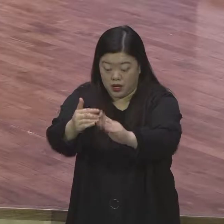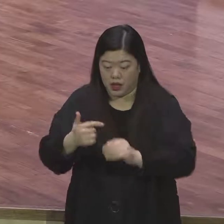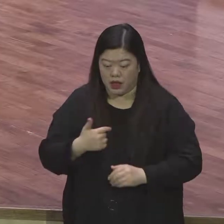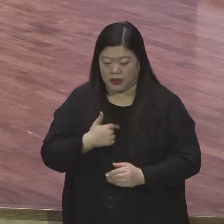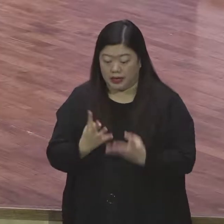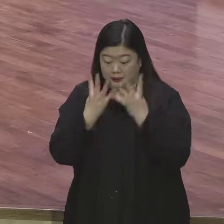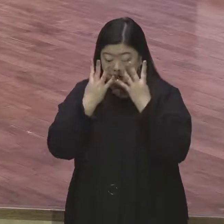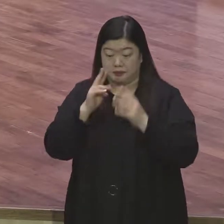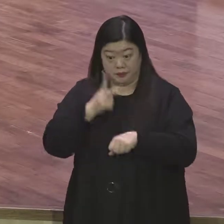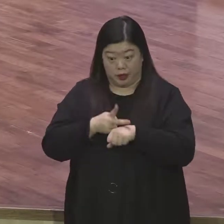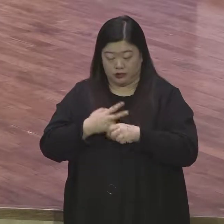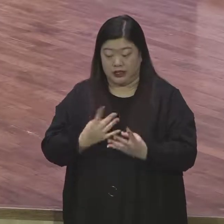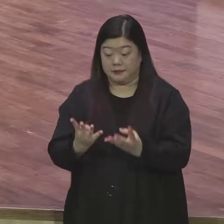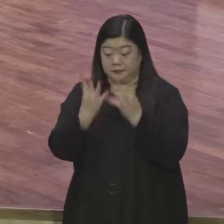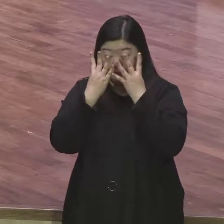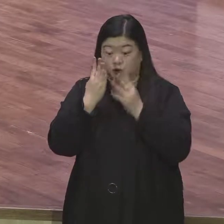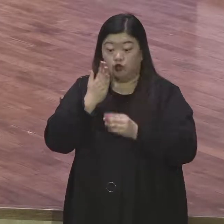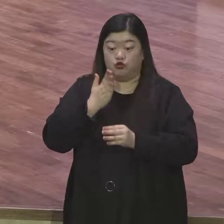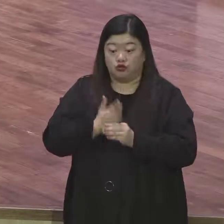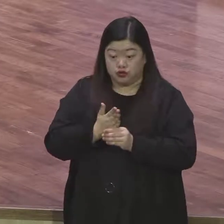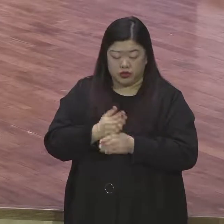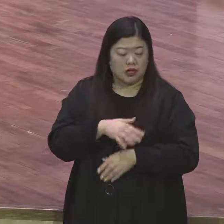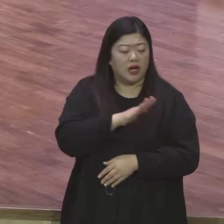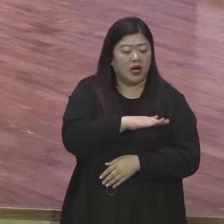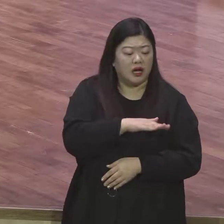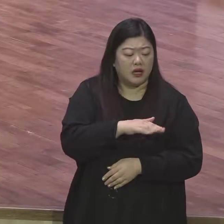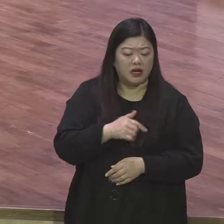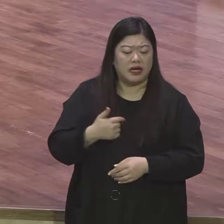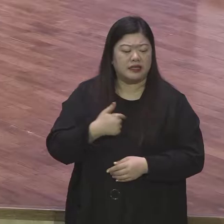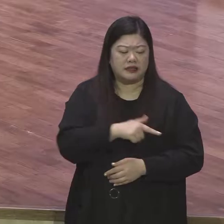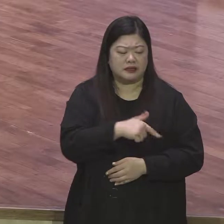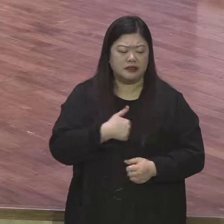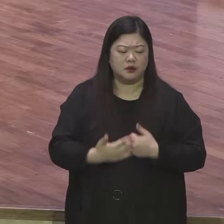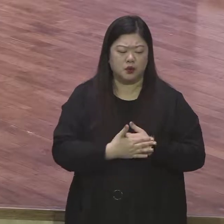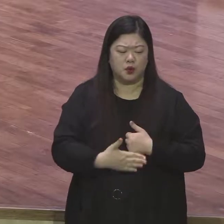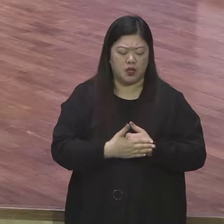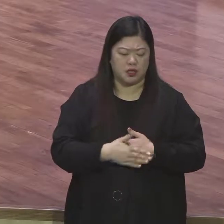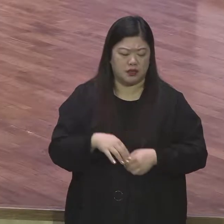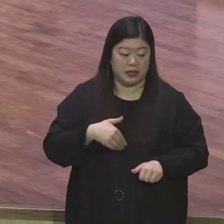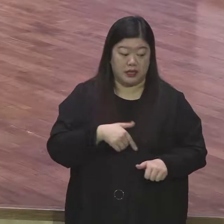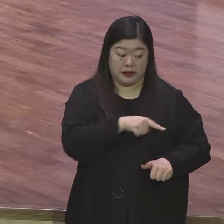위하여 파송한 사역자예요. 다시 말하면 이 빌립보 교회가 지금